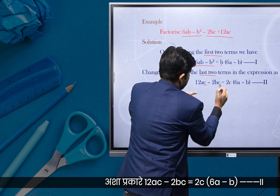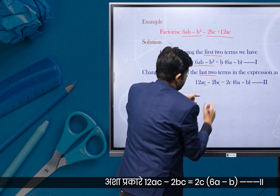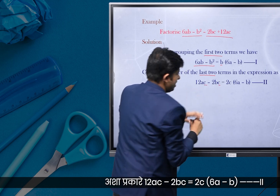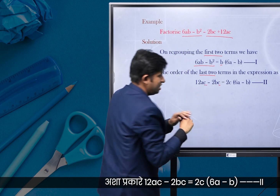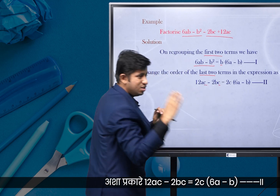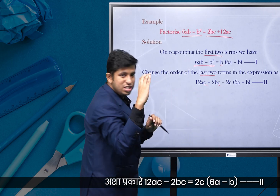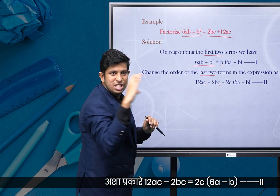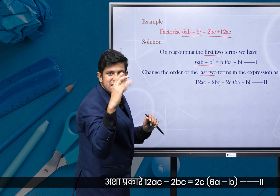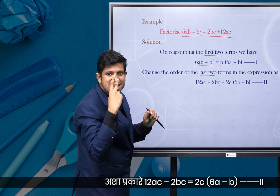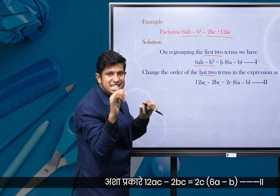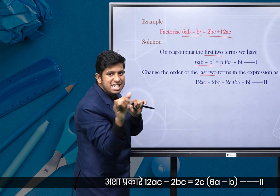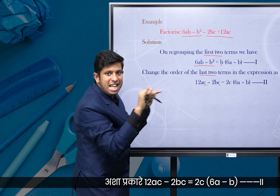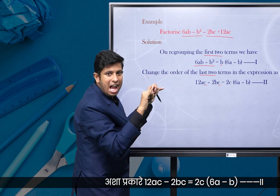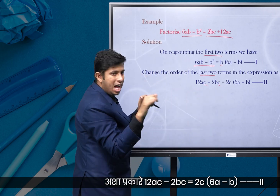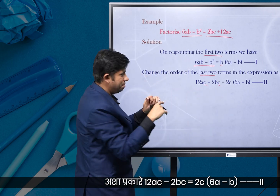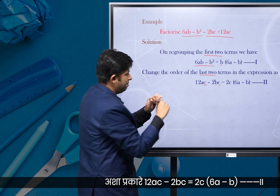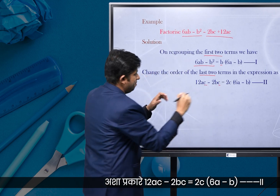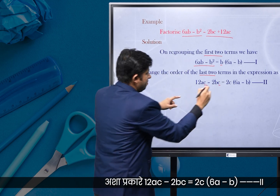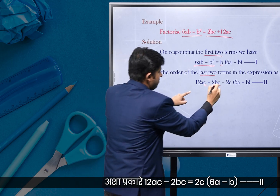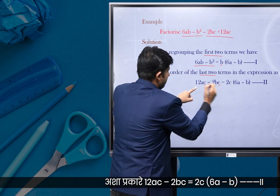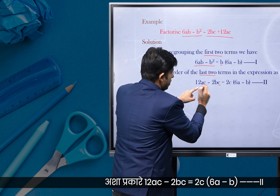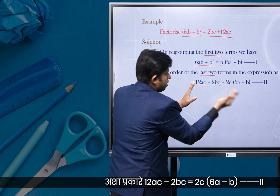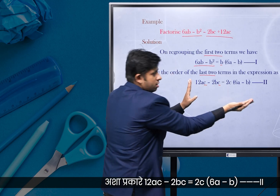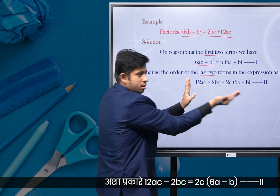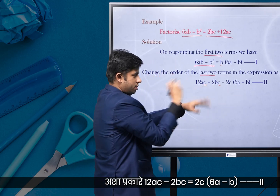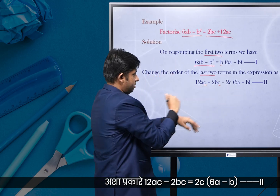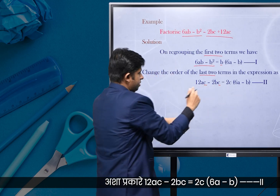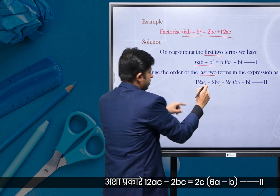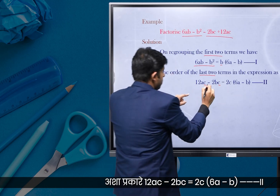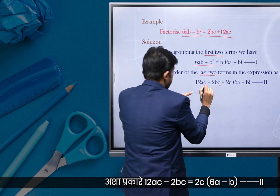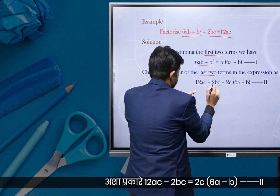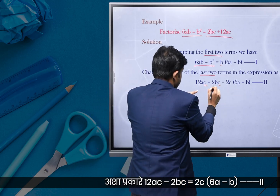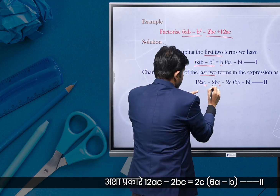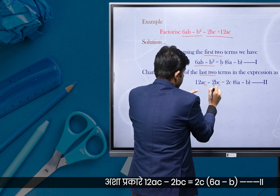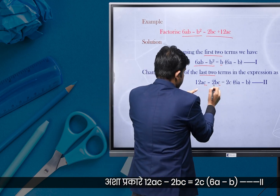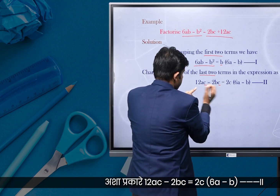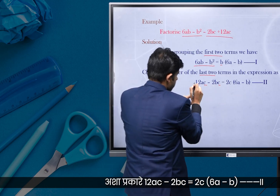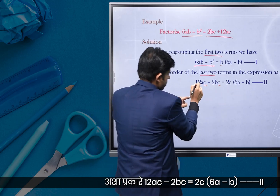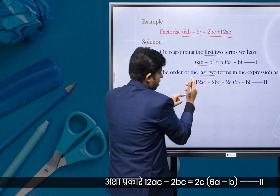वजा 2bc बरोबर 2c कंसामध्ये 6a वजा